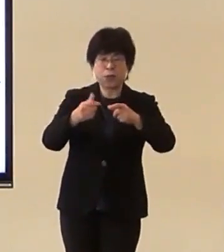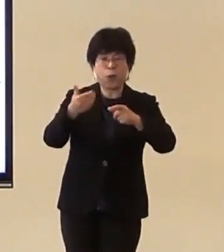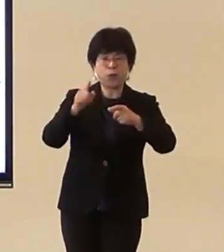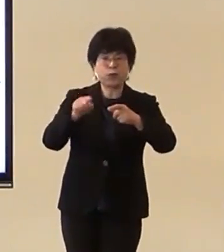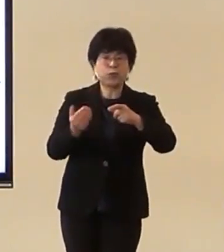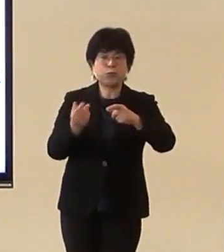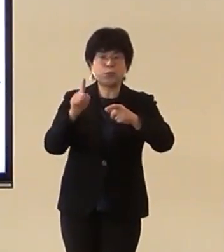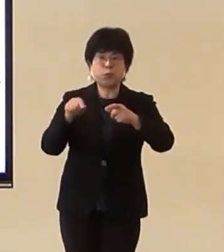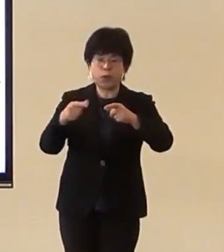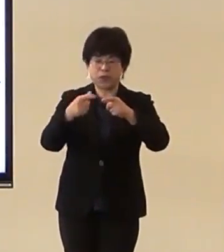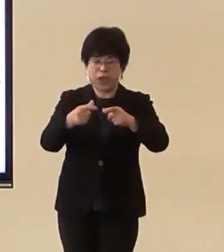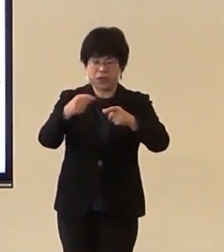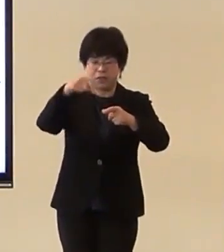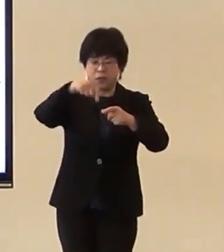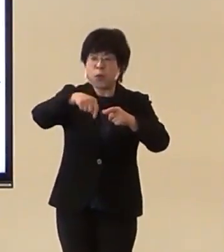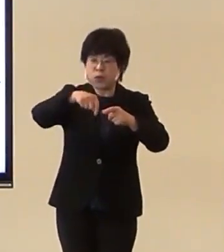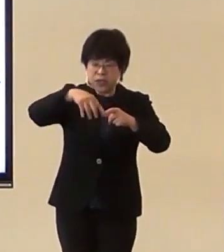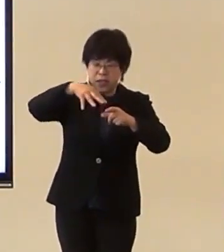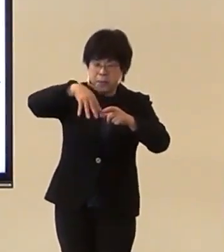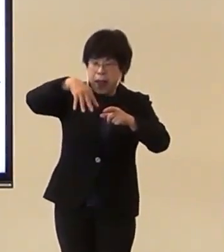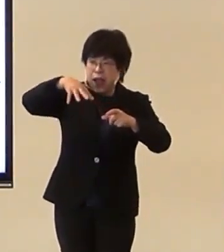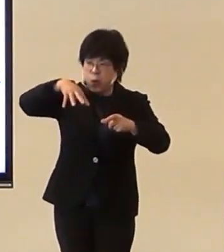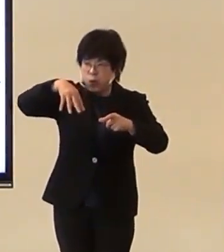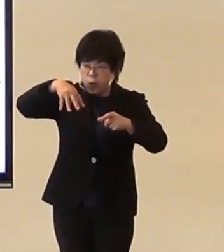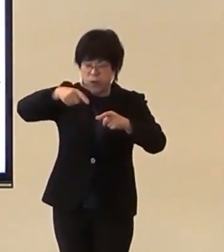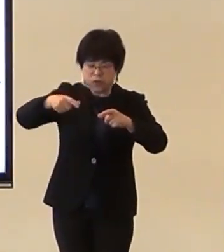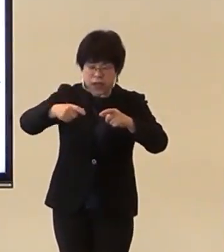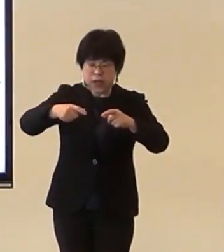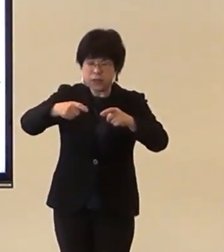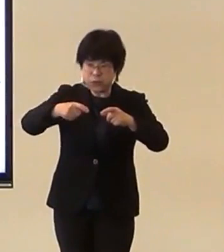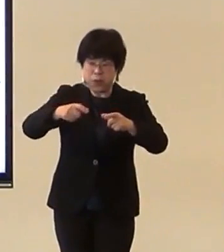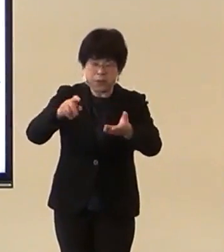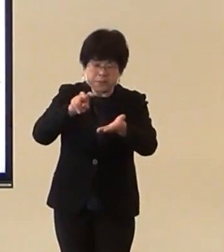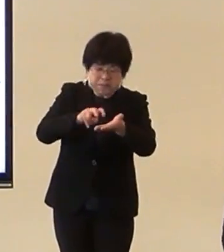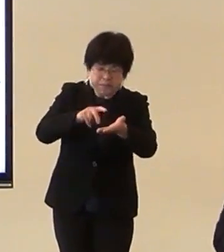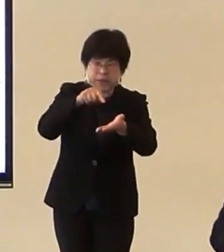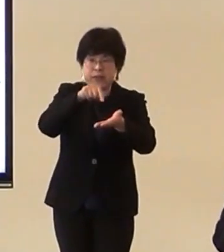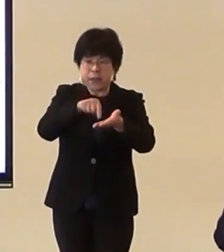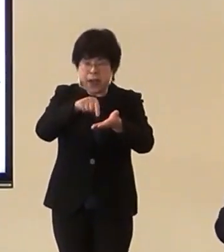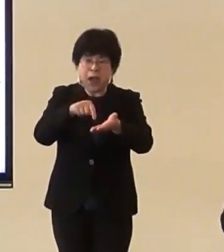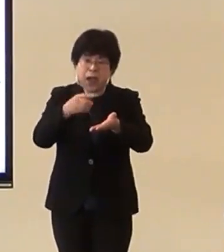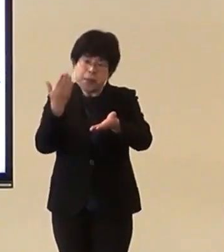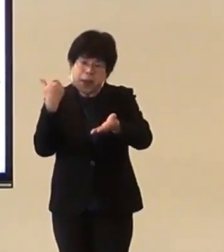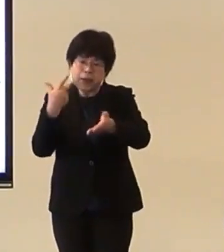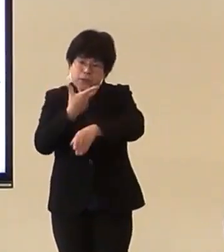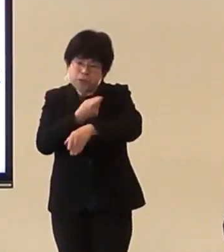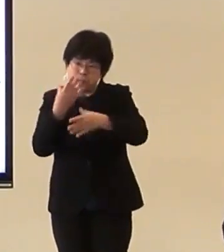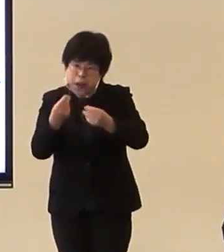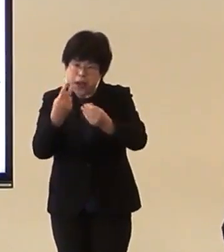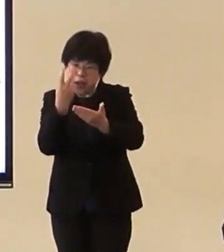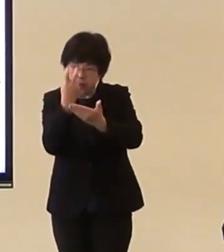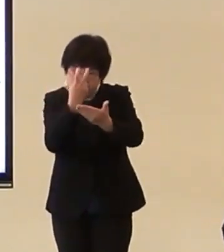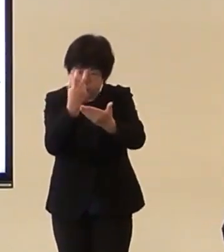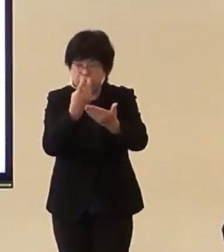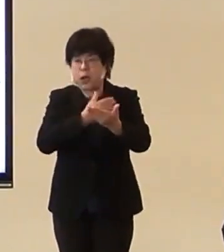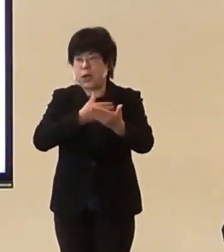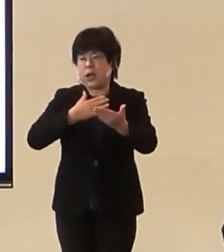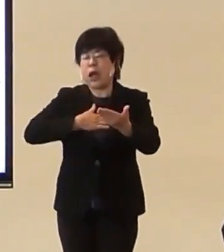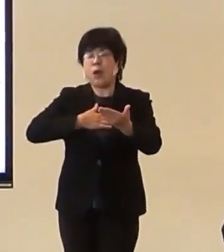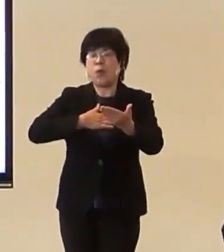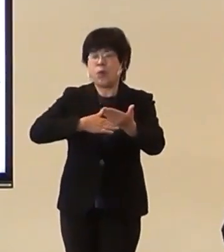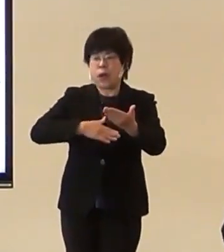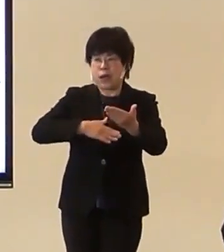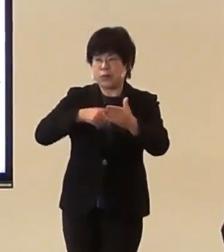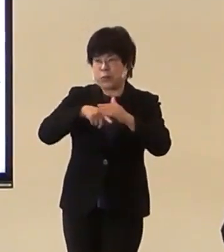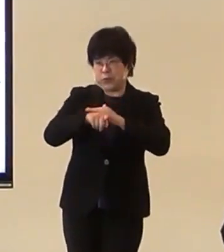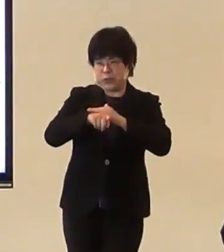で履歴が終えるようになるっていうのは、これは例えば他の地域ではそういうところまではや